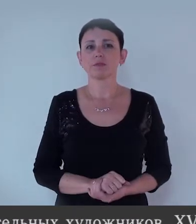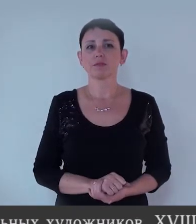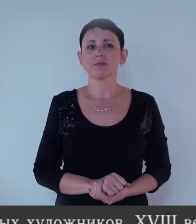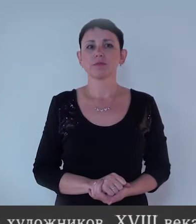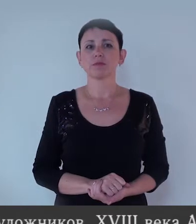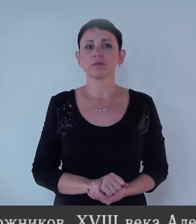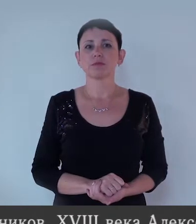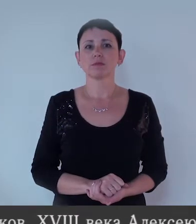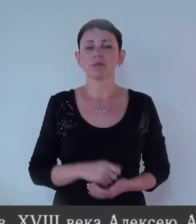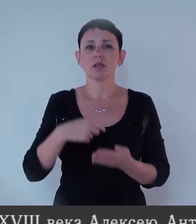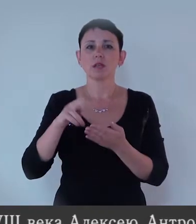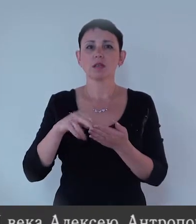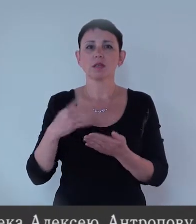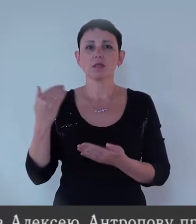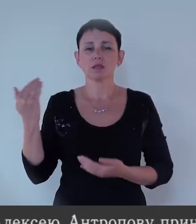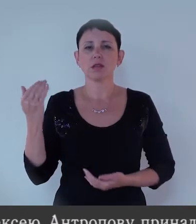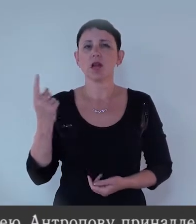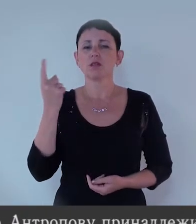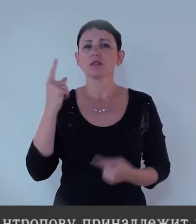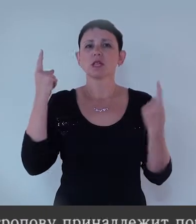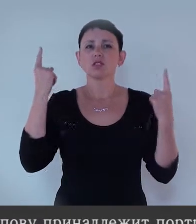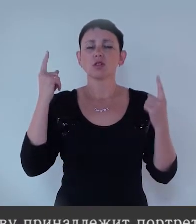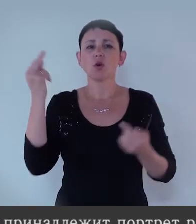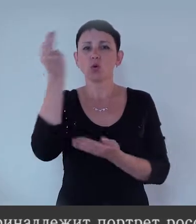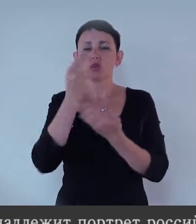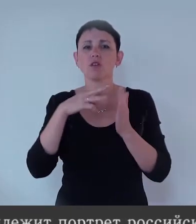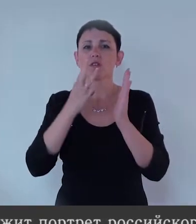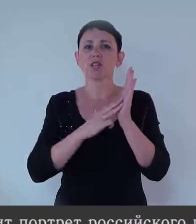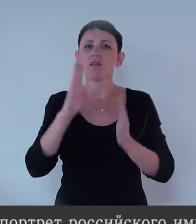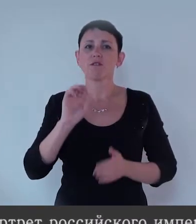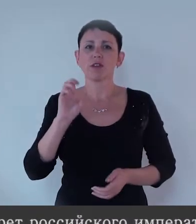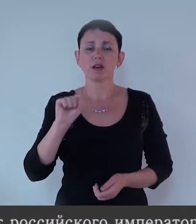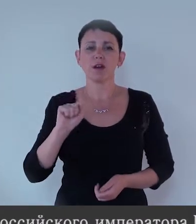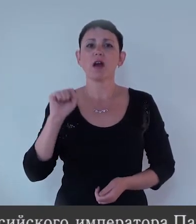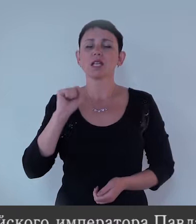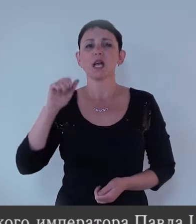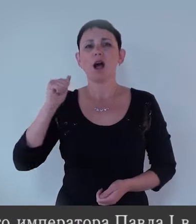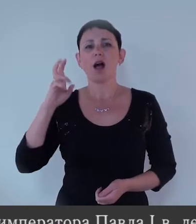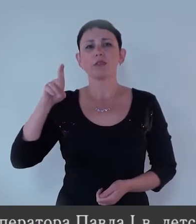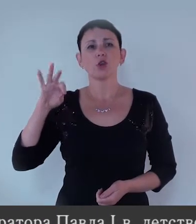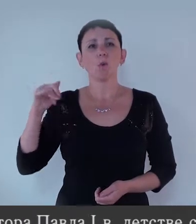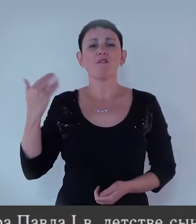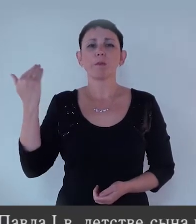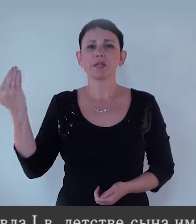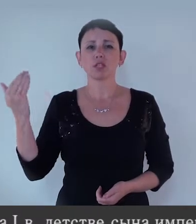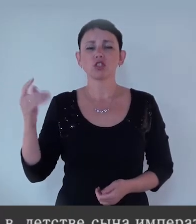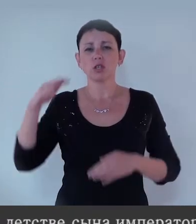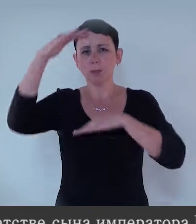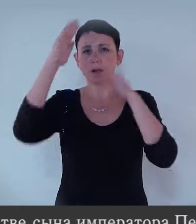кисти одного из самых значительных художников 18 века алексей антропова принадлежит портрет российского императора павла первого